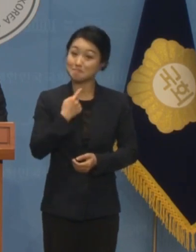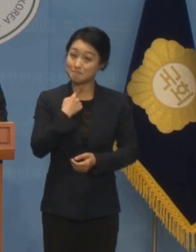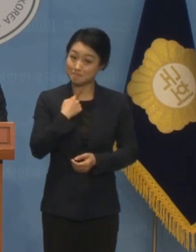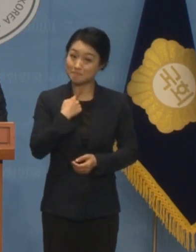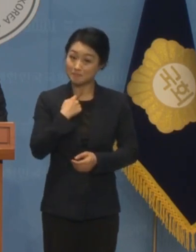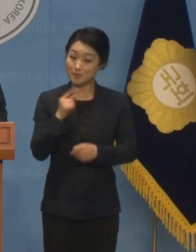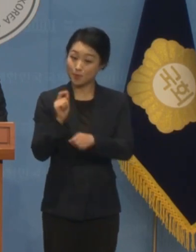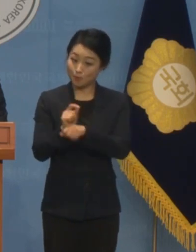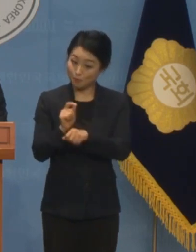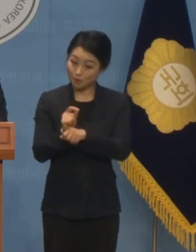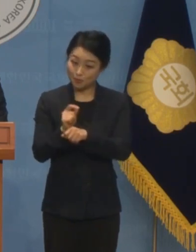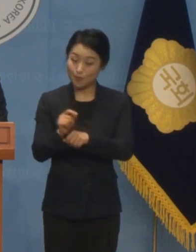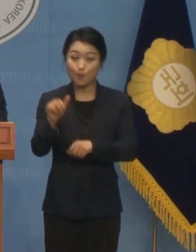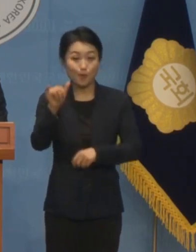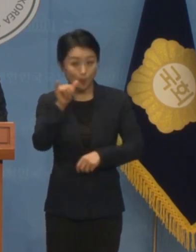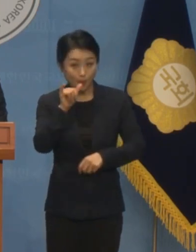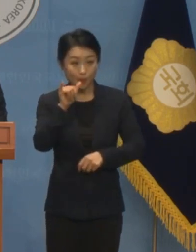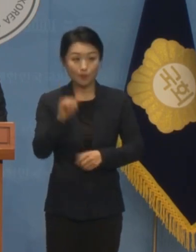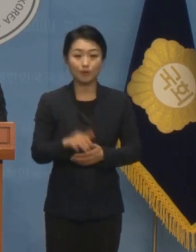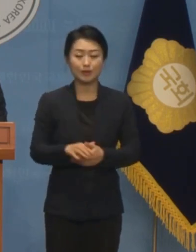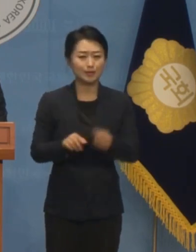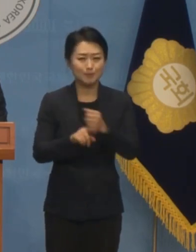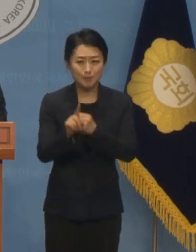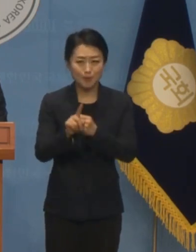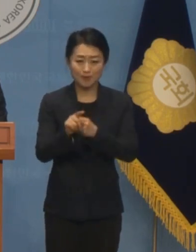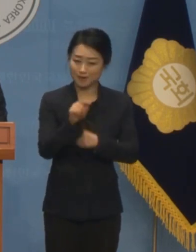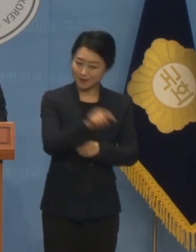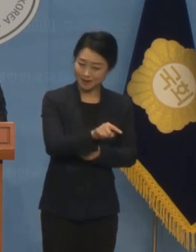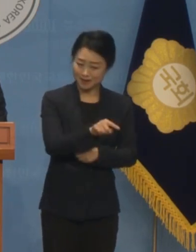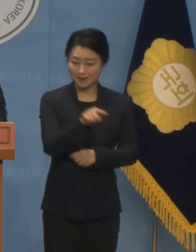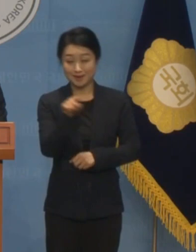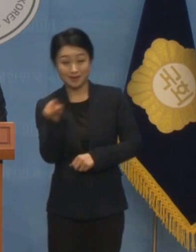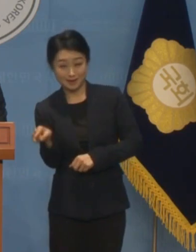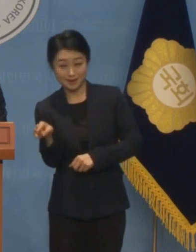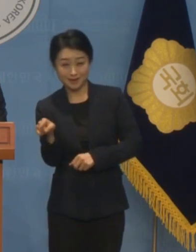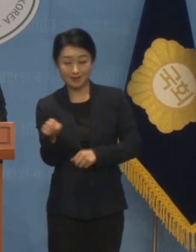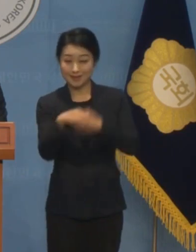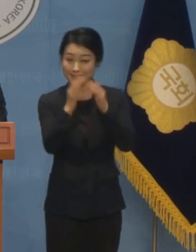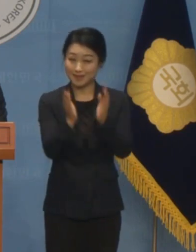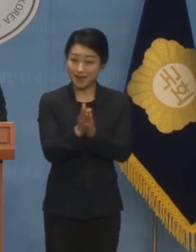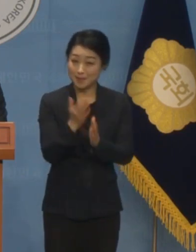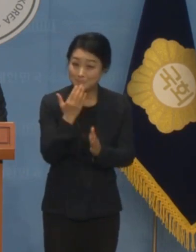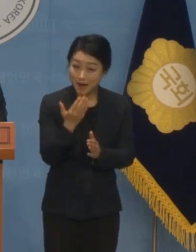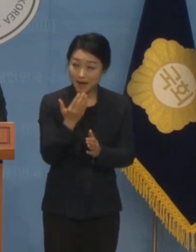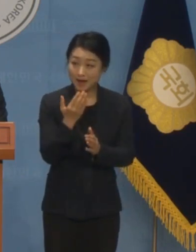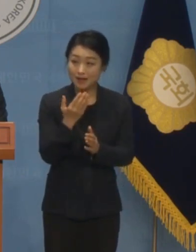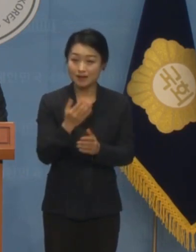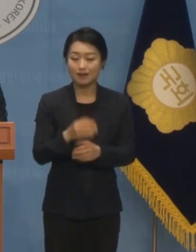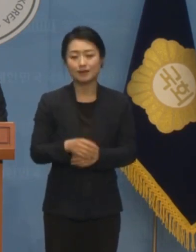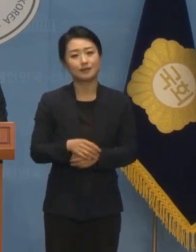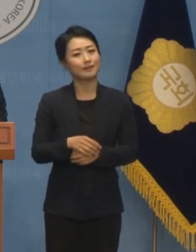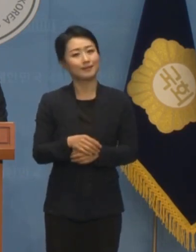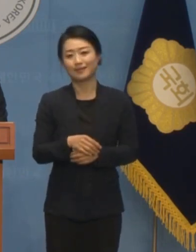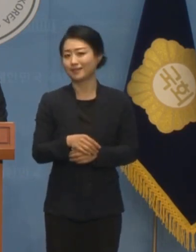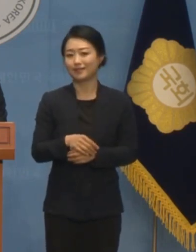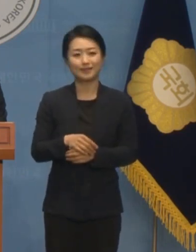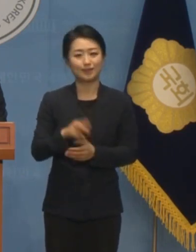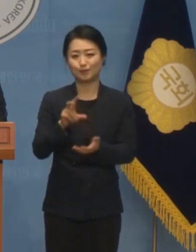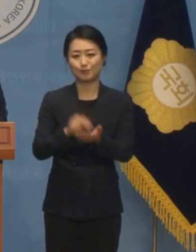있겠지요. 이 말은 이럴 수도 있고 저럴 수도 있다는 정도로 가볍게 다뤄질 일이